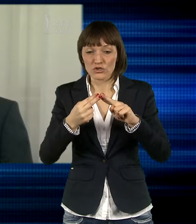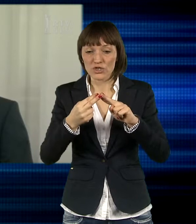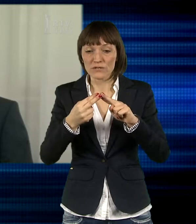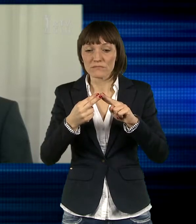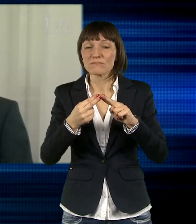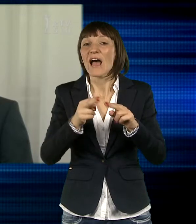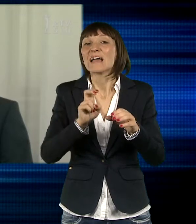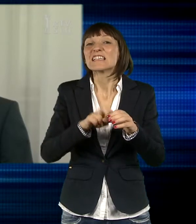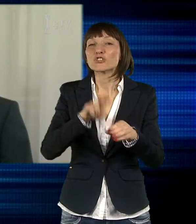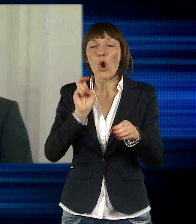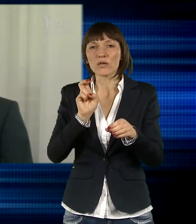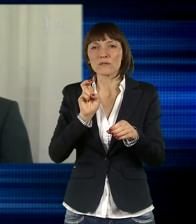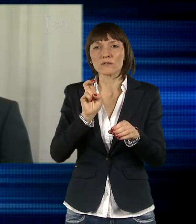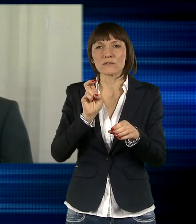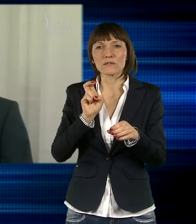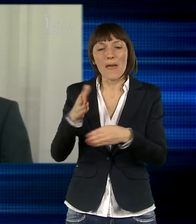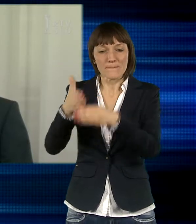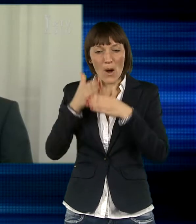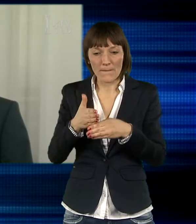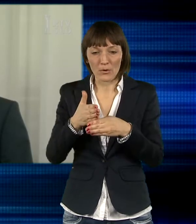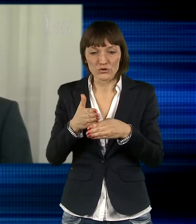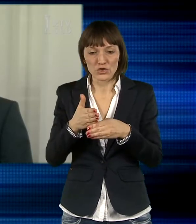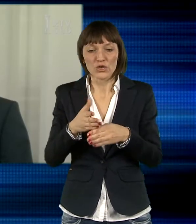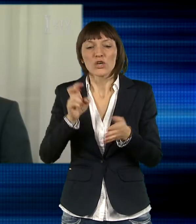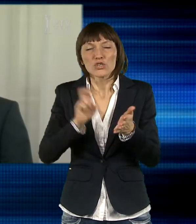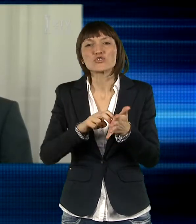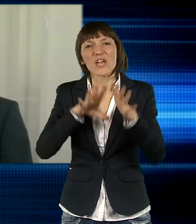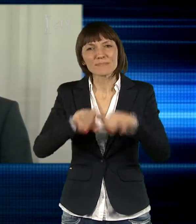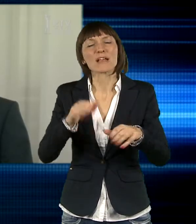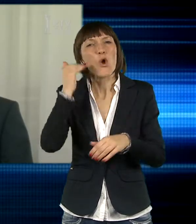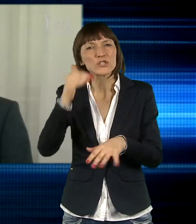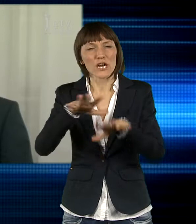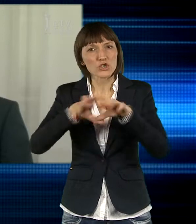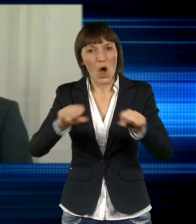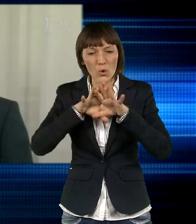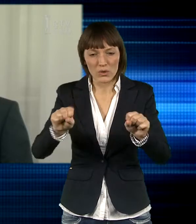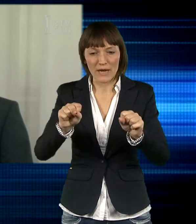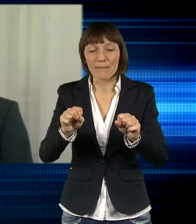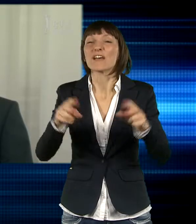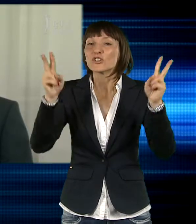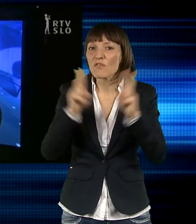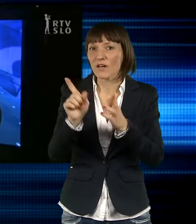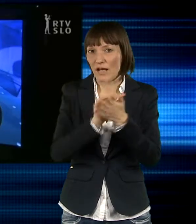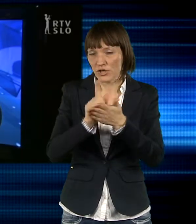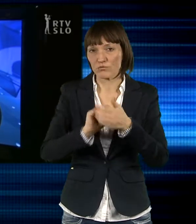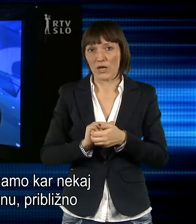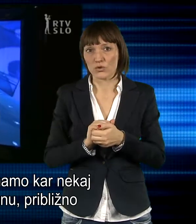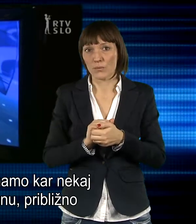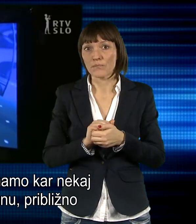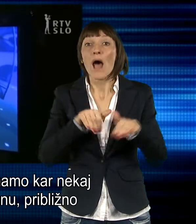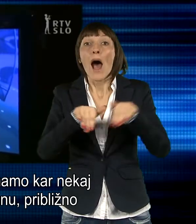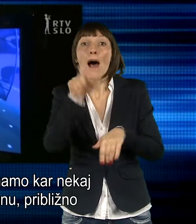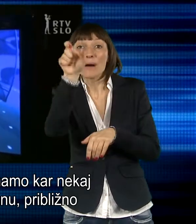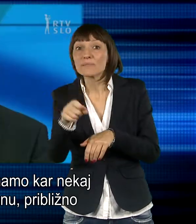Hilfen vermeiden. Denn das wird zu noch härteren Einschnitten in noch kürzerer Zeit führen. Minister